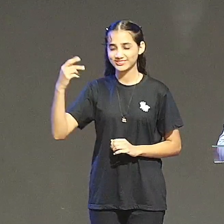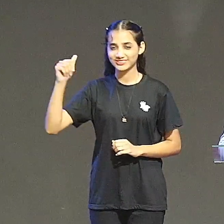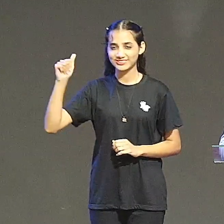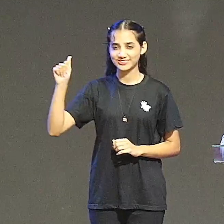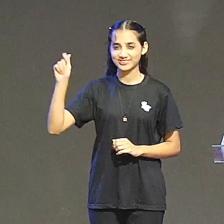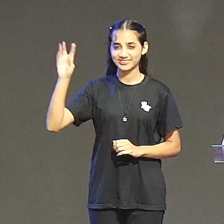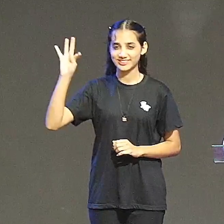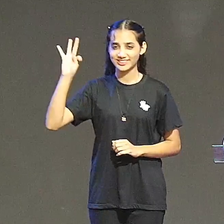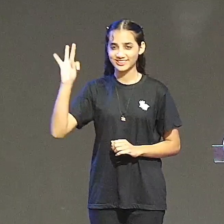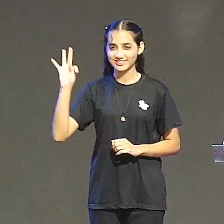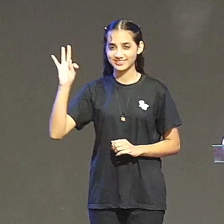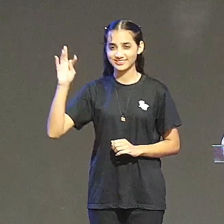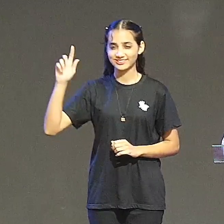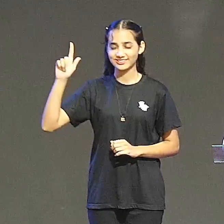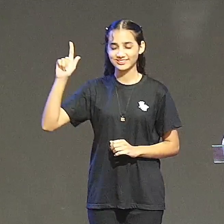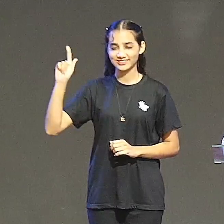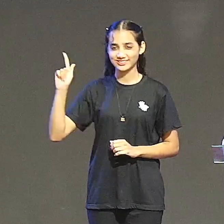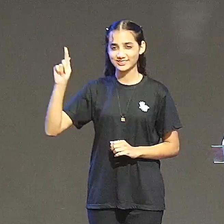fazer a